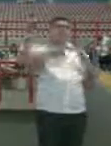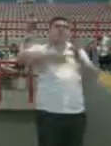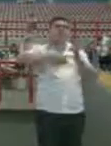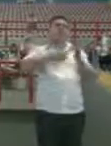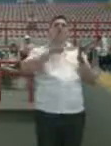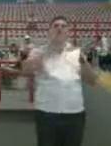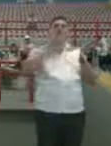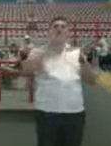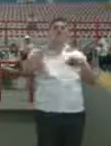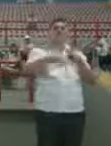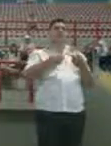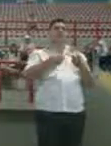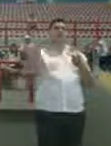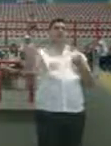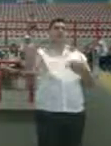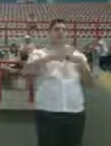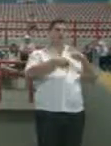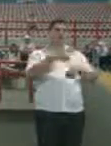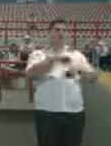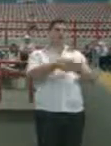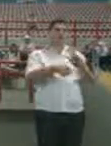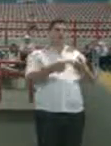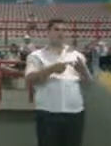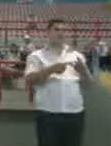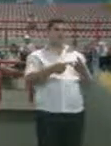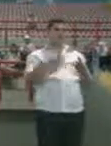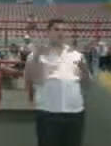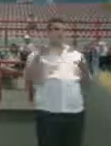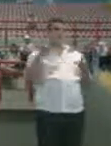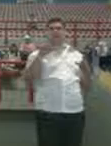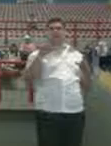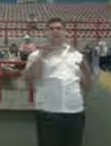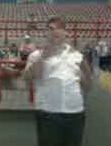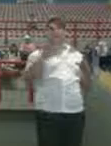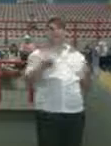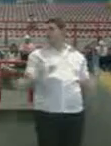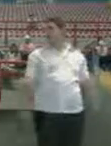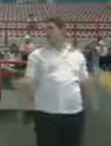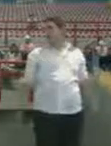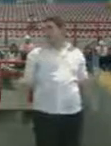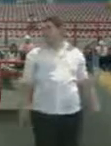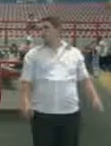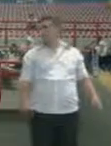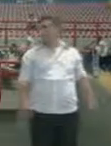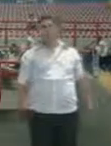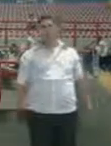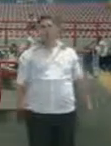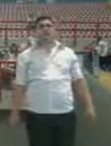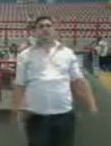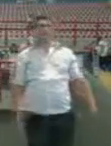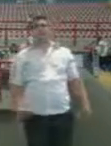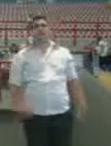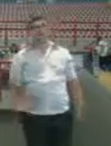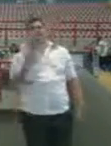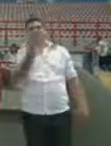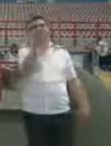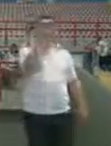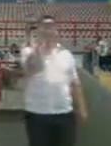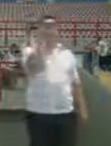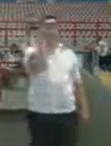uma parte vem da Romênia, outra parte vem da Polônia, outra parte vem da Alemanha. Letra E, eu falei A, foi letra E, me